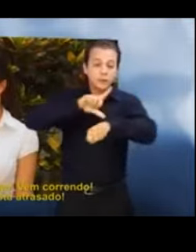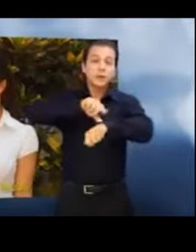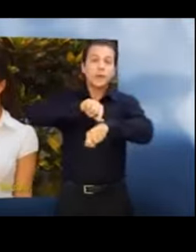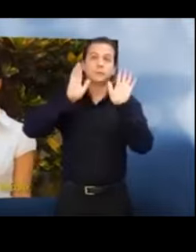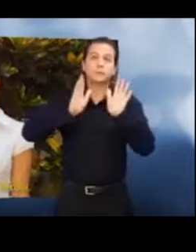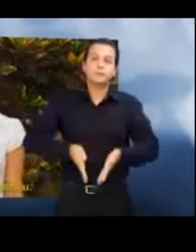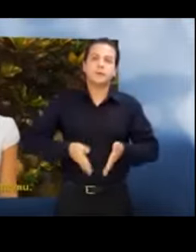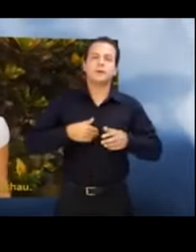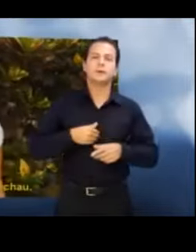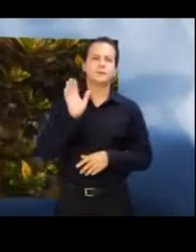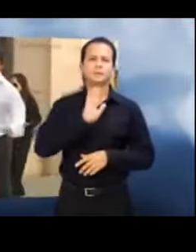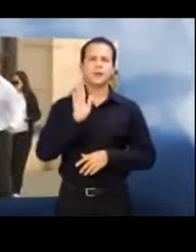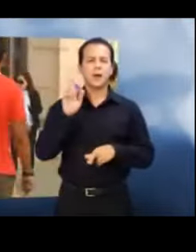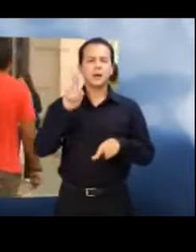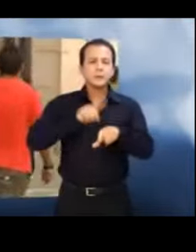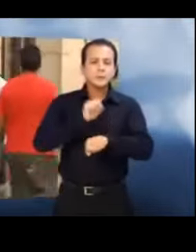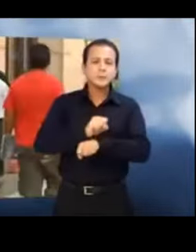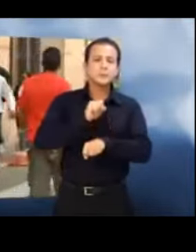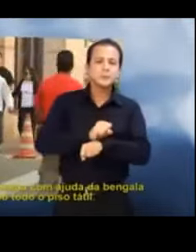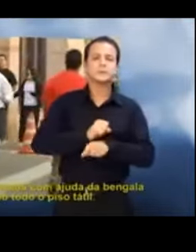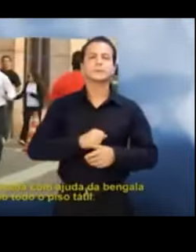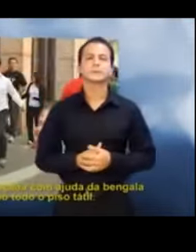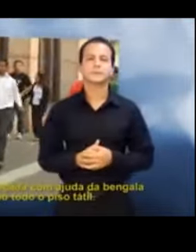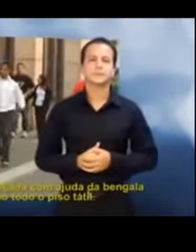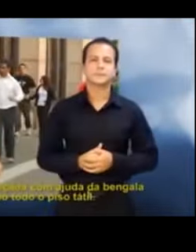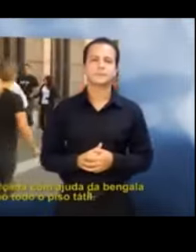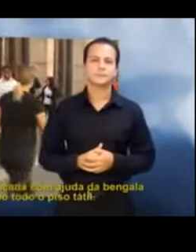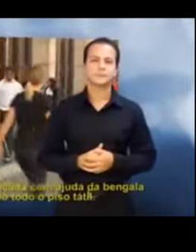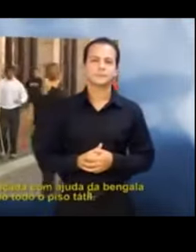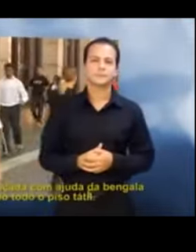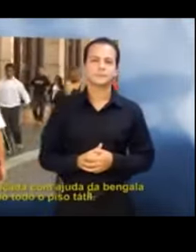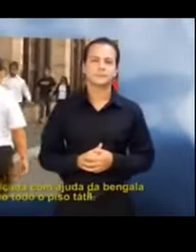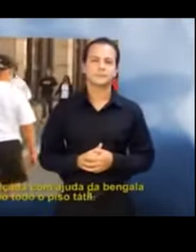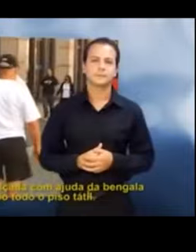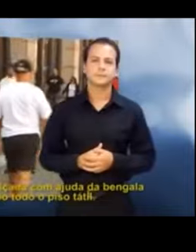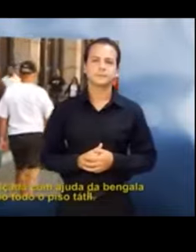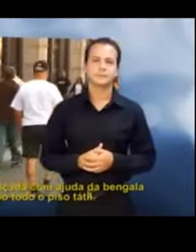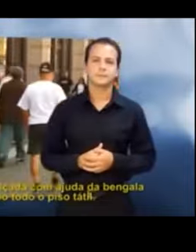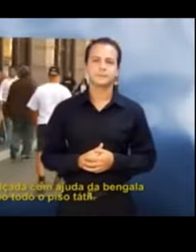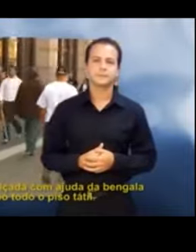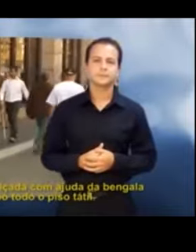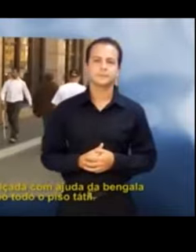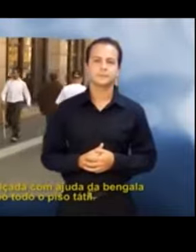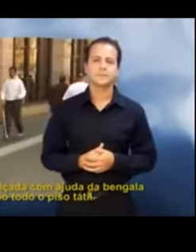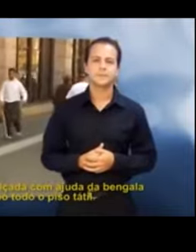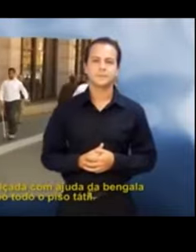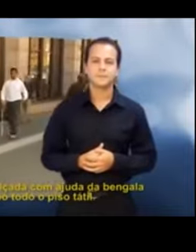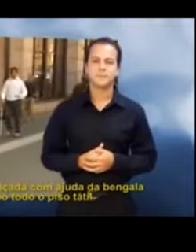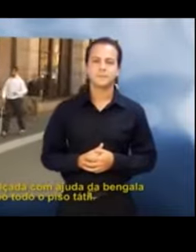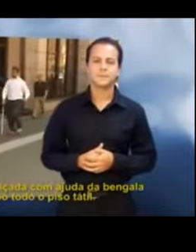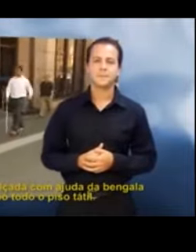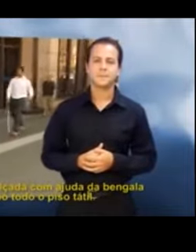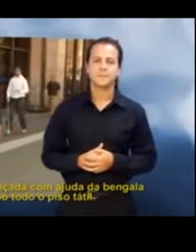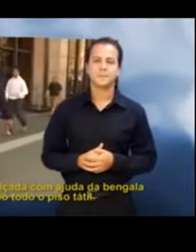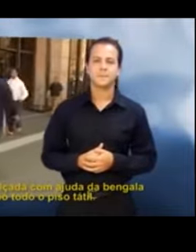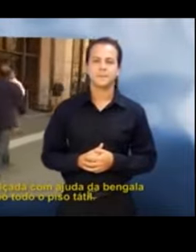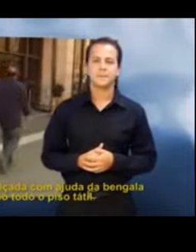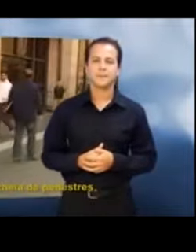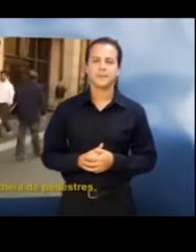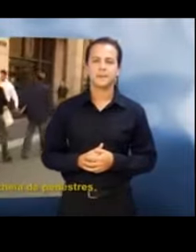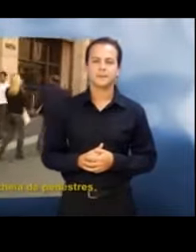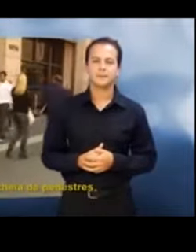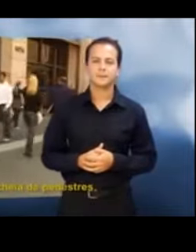atrasado. Tá, tchau. O rapaz cego corre na calçada com a ajuda da bengala, que toca o tempo todo o piso